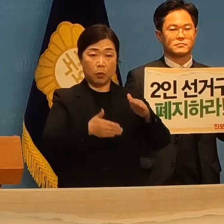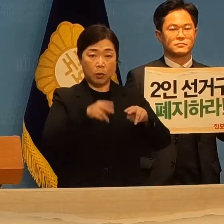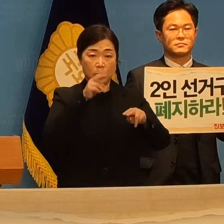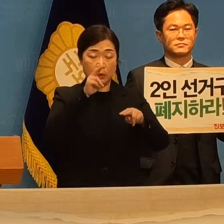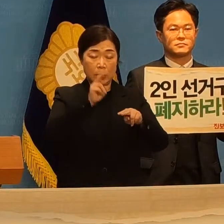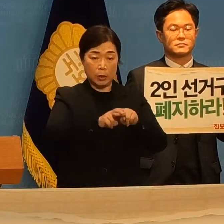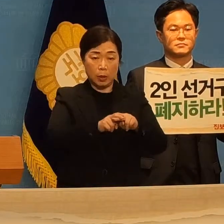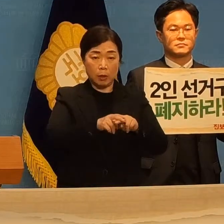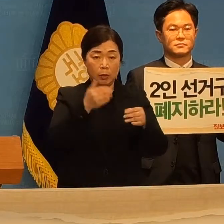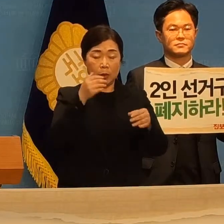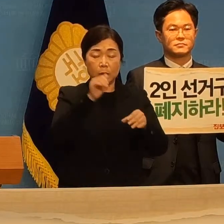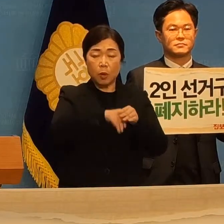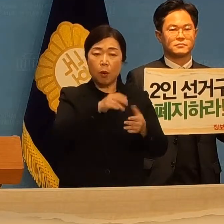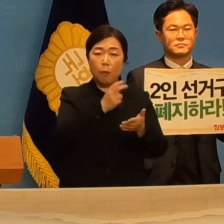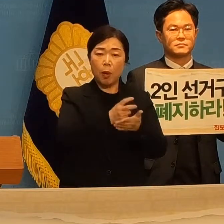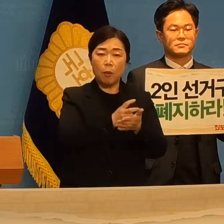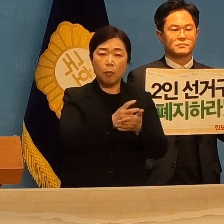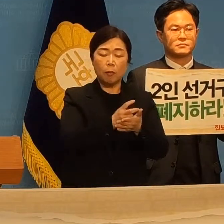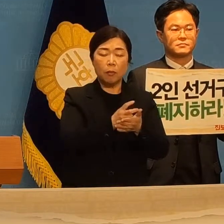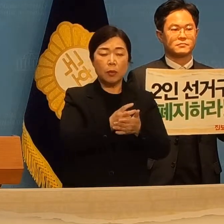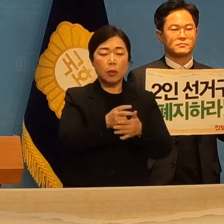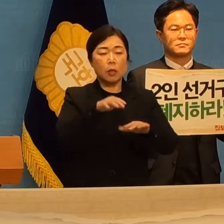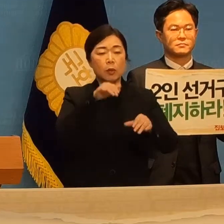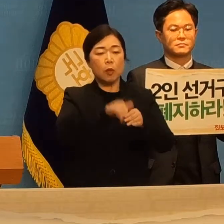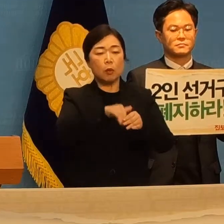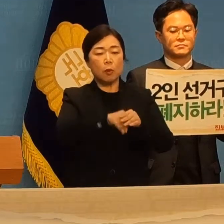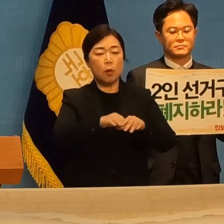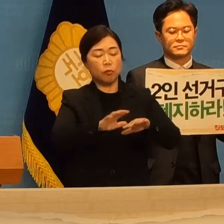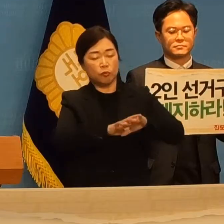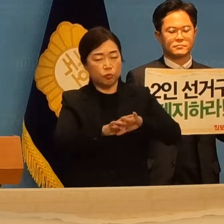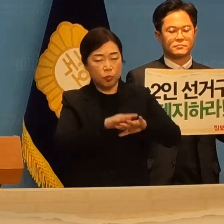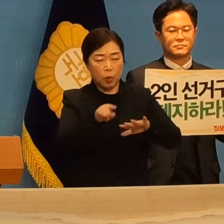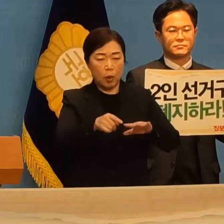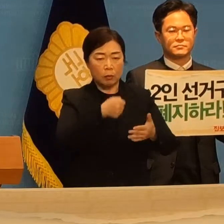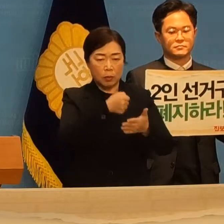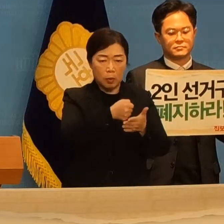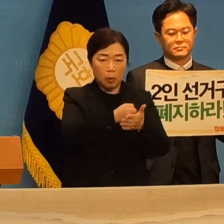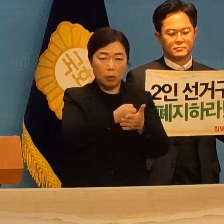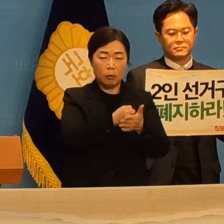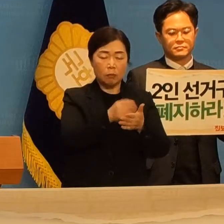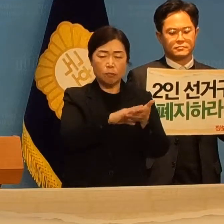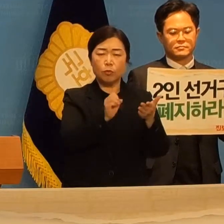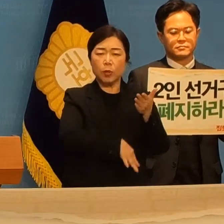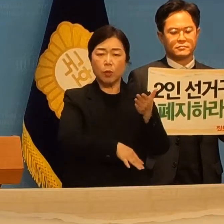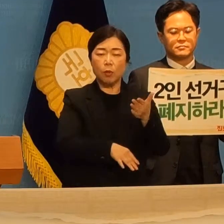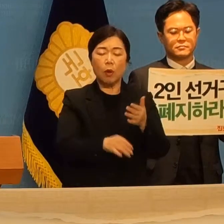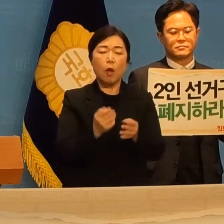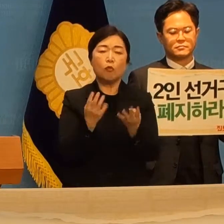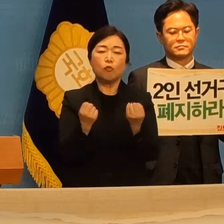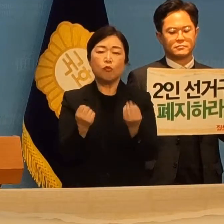공직선거법의 선거구 획정 조건을 무시한 채 숫자 맞추기에 급급한 선거구 획정안,